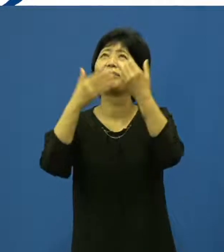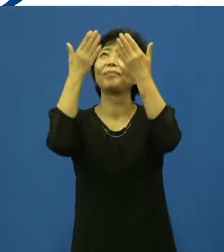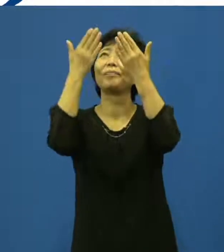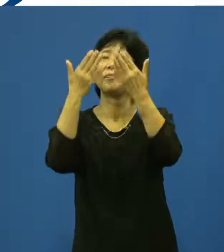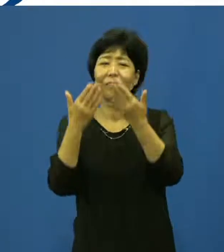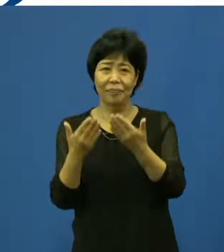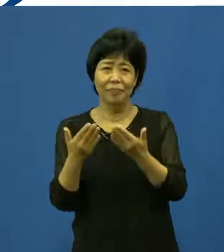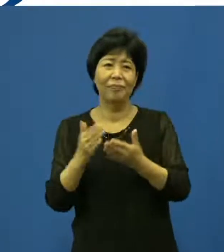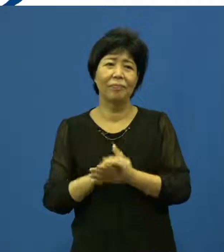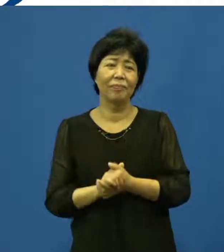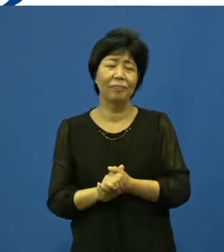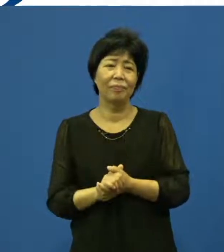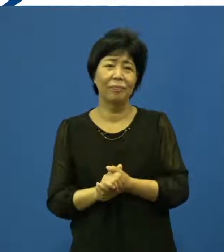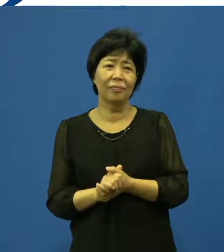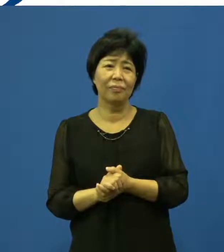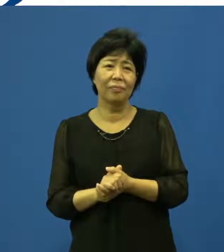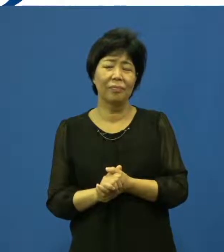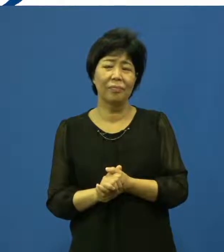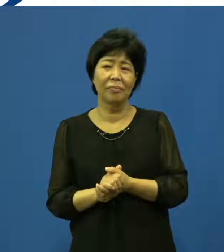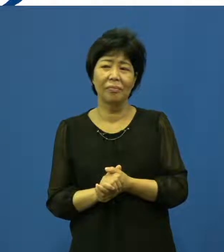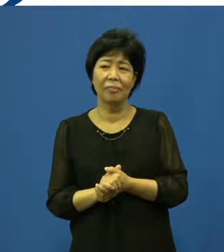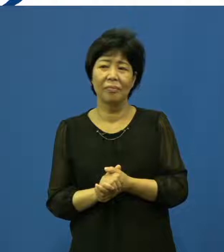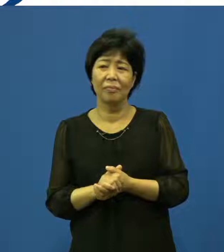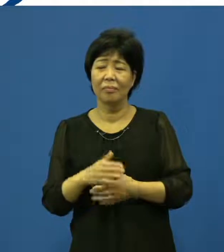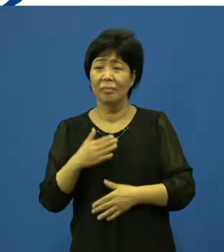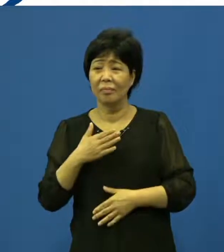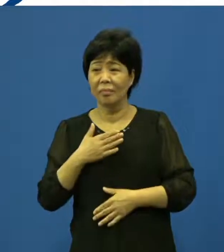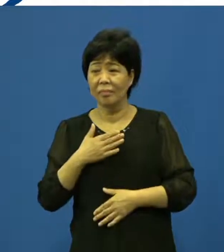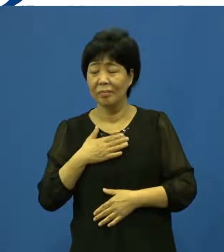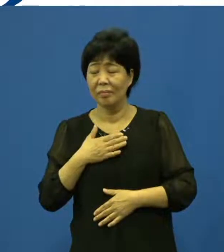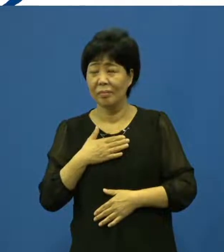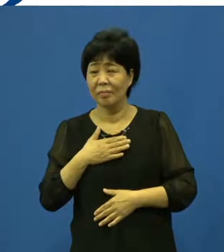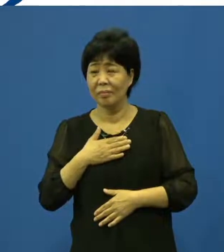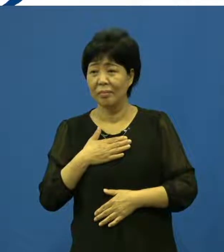근데 왜 놀라지 않느냐? 내가 받을 만해서 받았다.